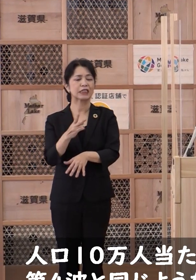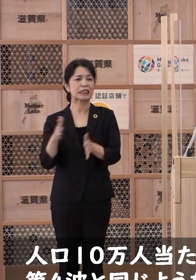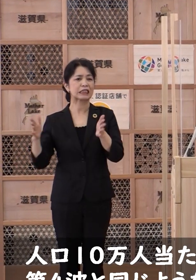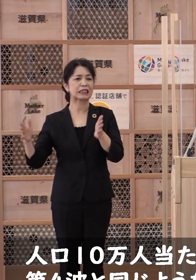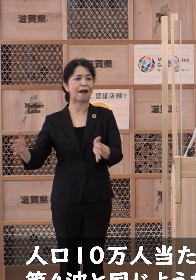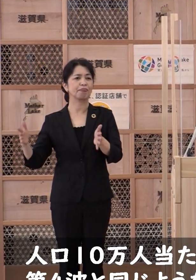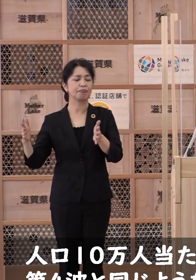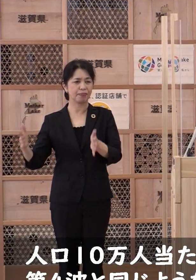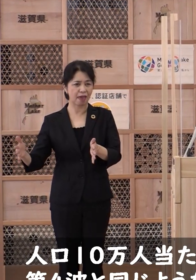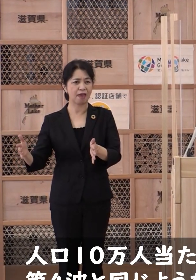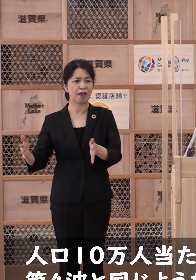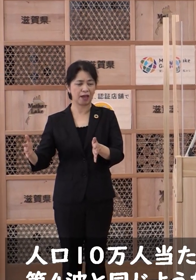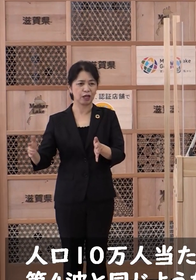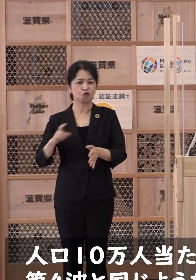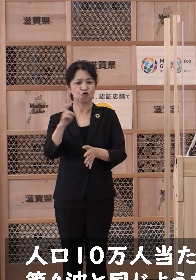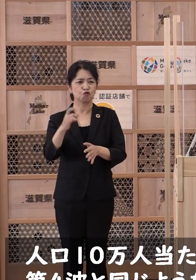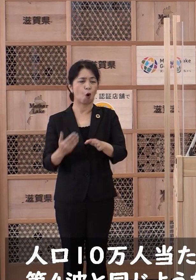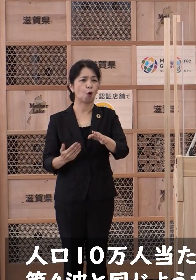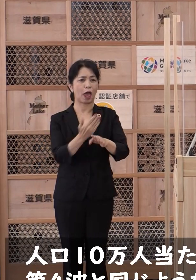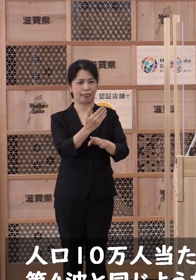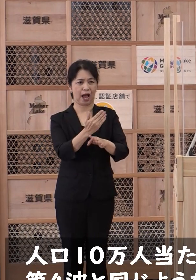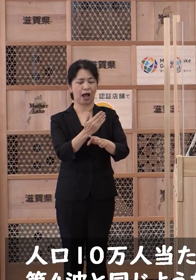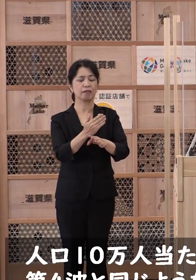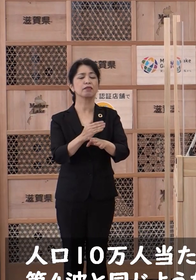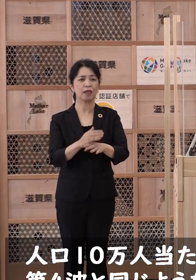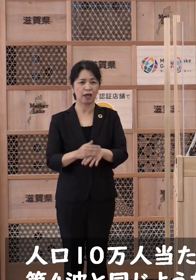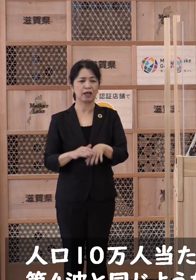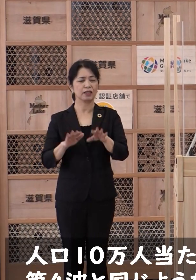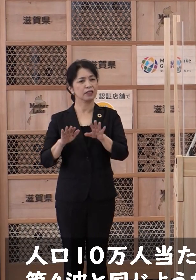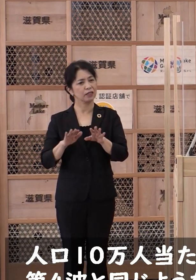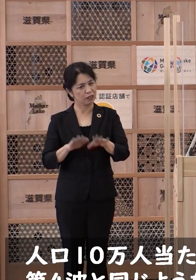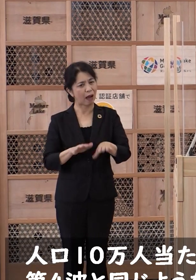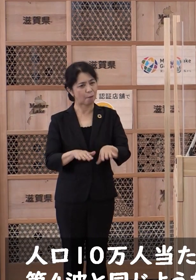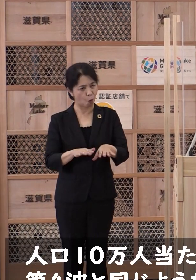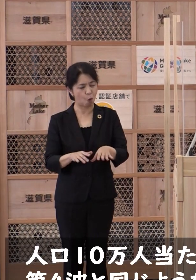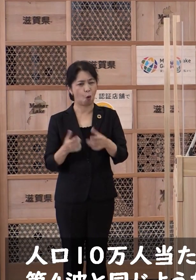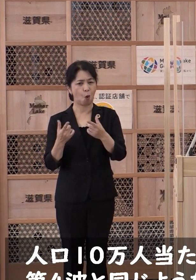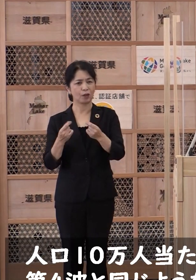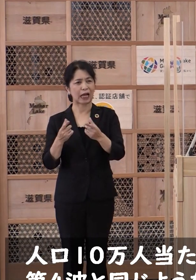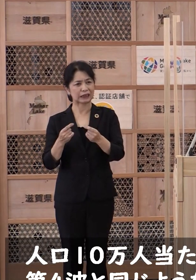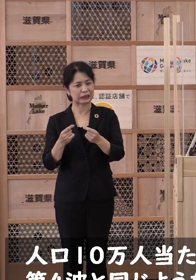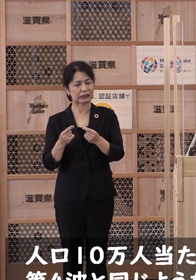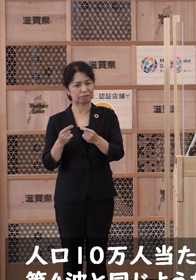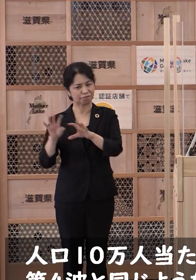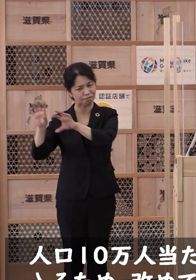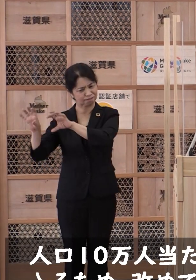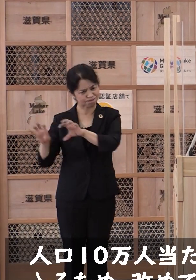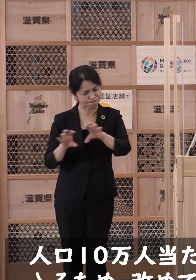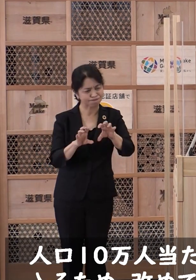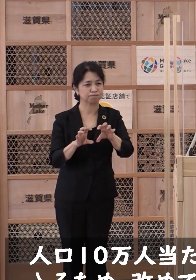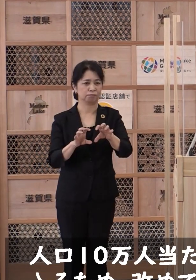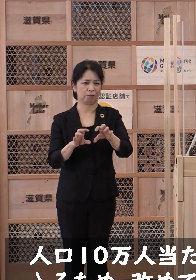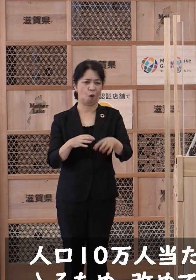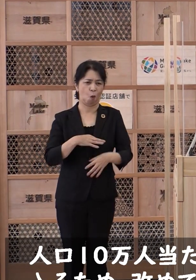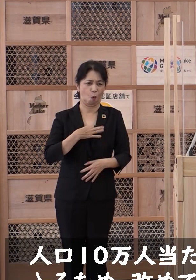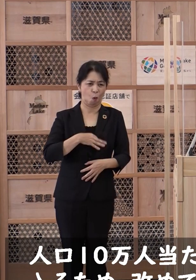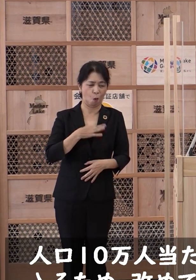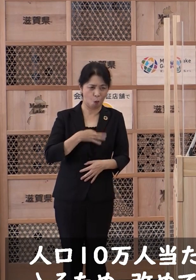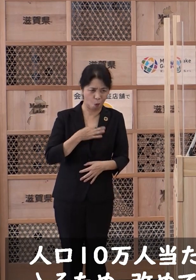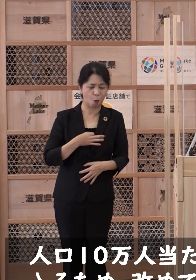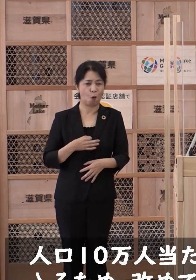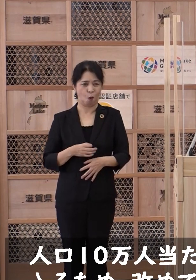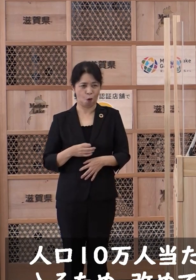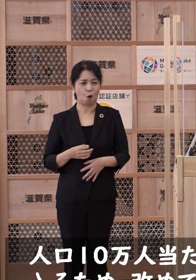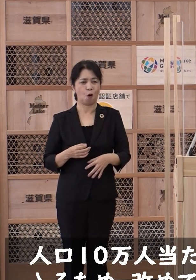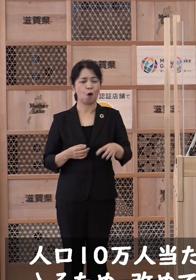たということでございますが、今回も同じような奇跡軌道をたどっております。この10万人あ